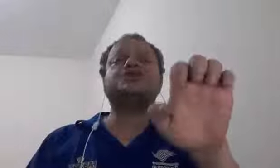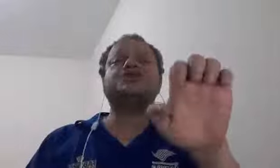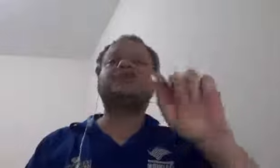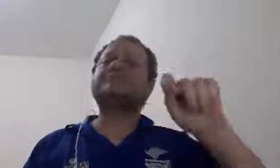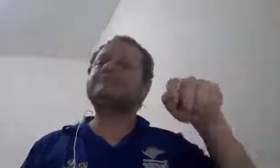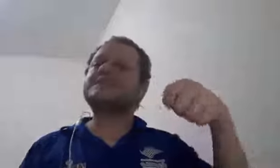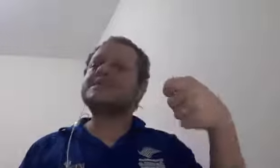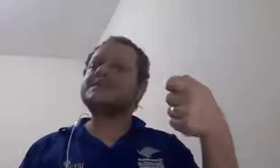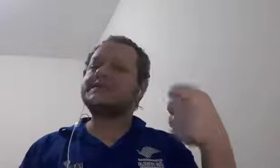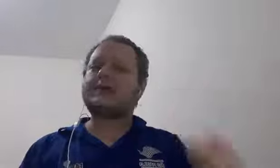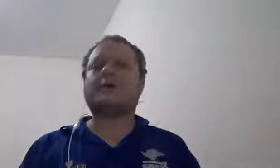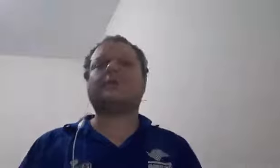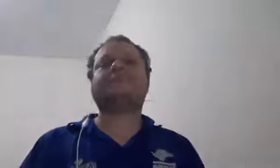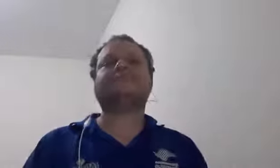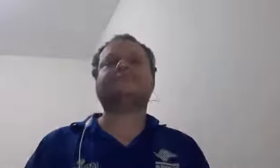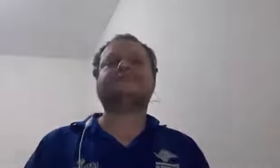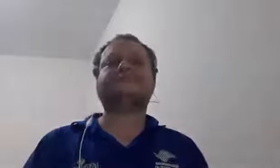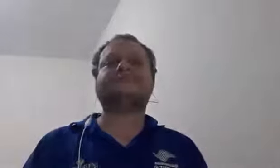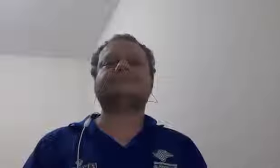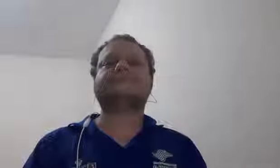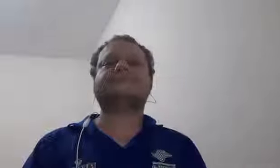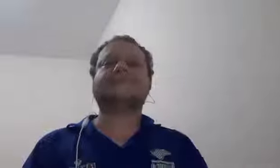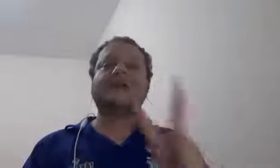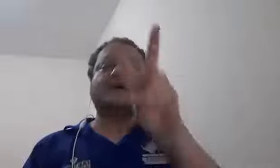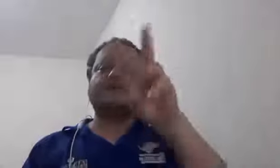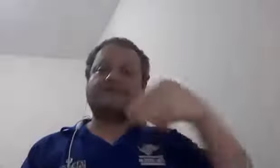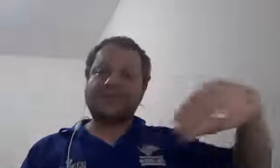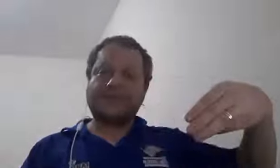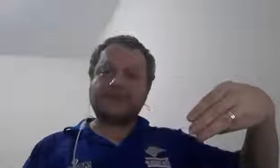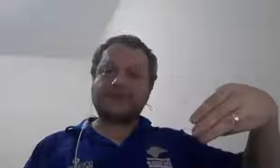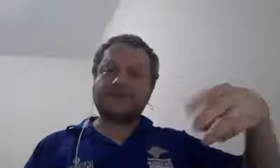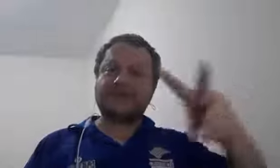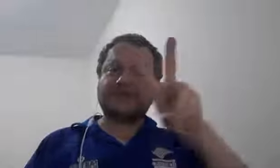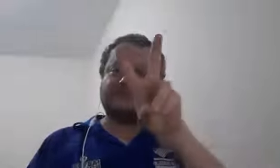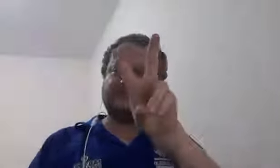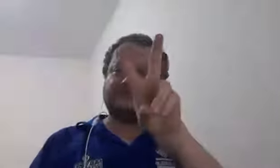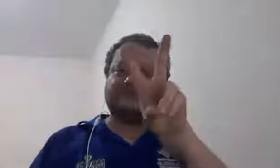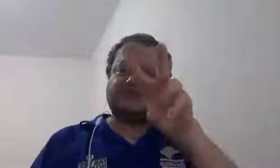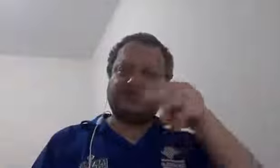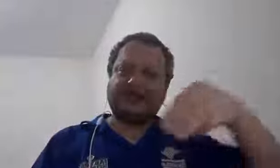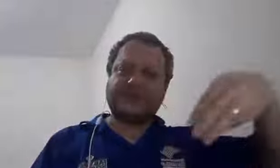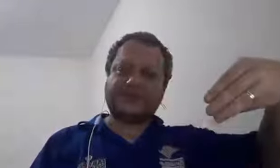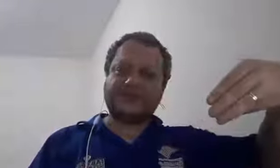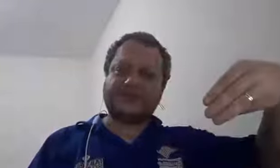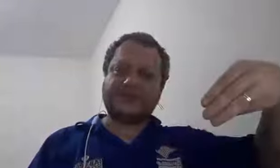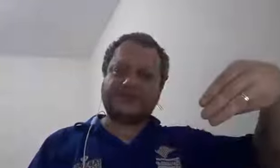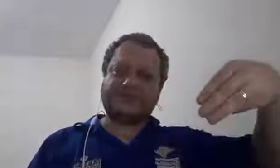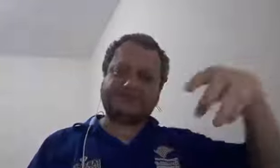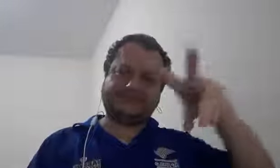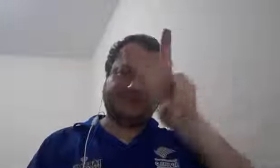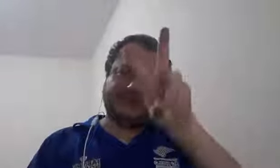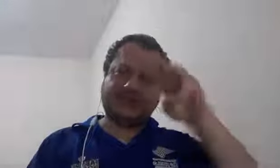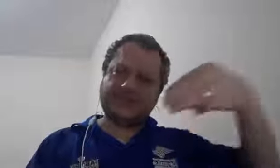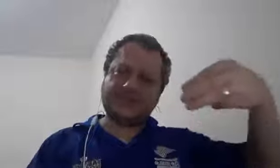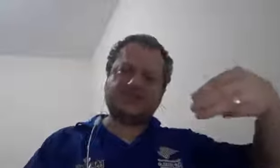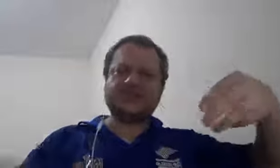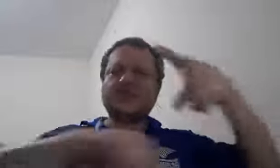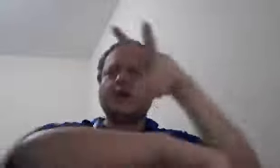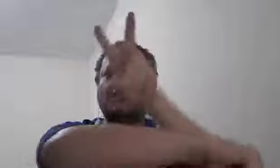Matilde, sinal Vila Matilde, Vila Matilde, Vila Matilde, ou